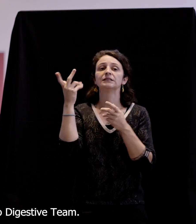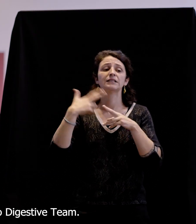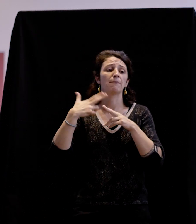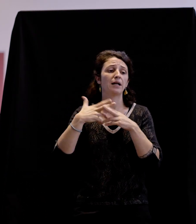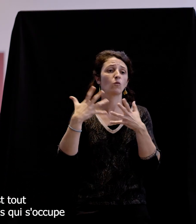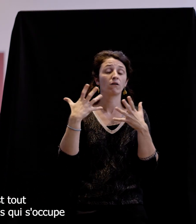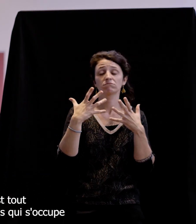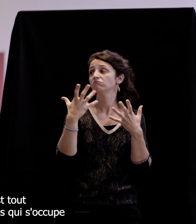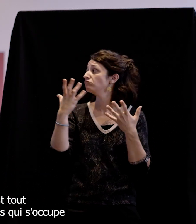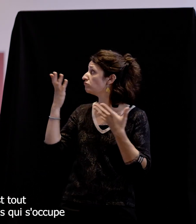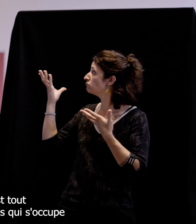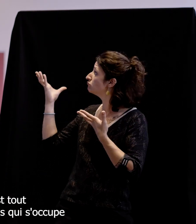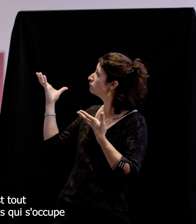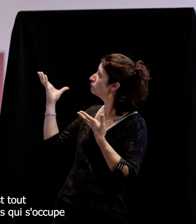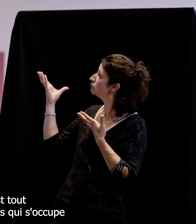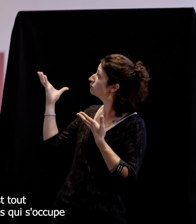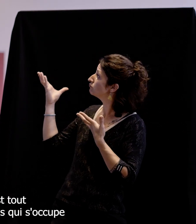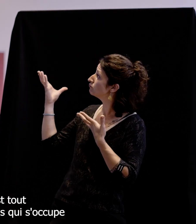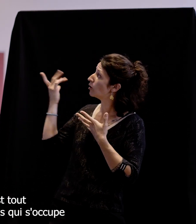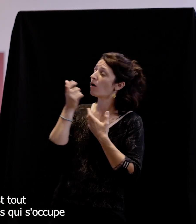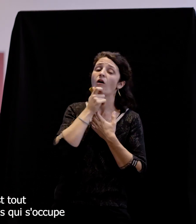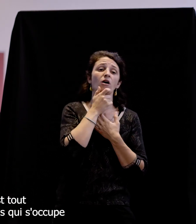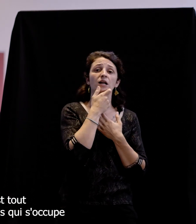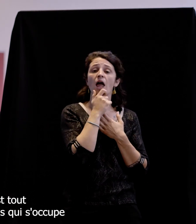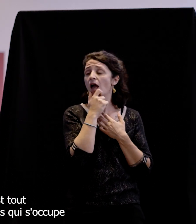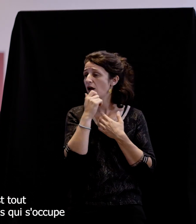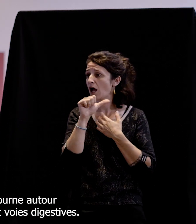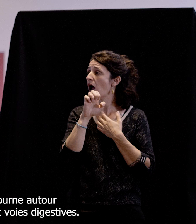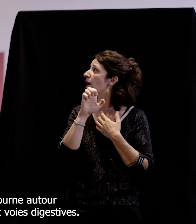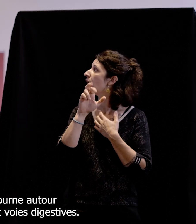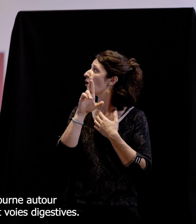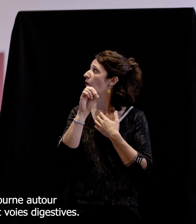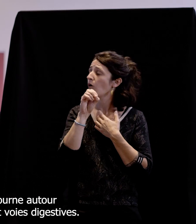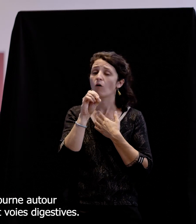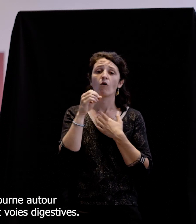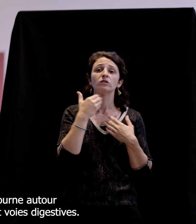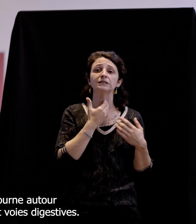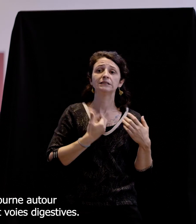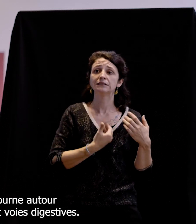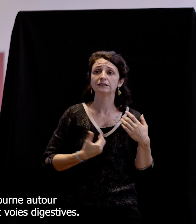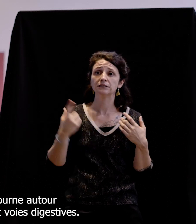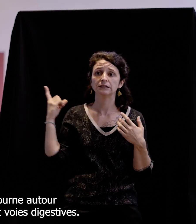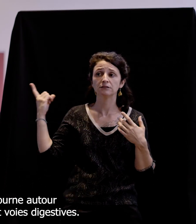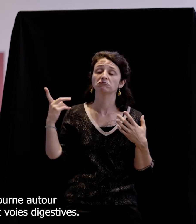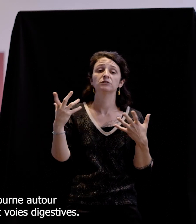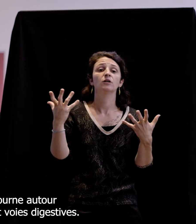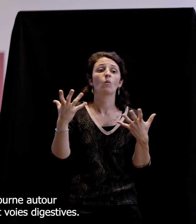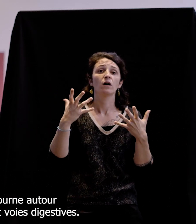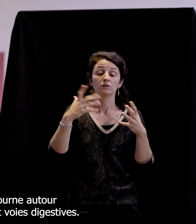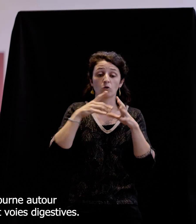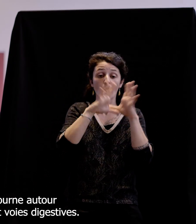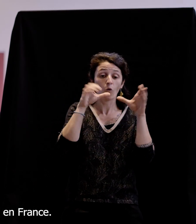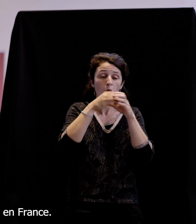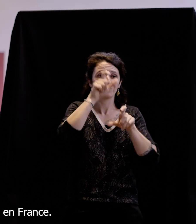l'aérodigestive team. Donc c'est tout un groupe de gens qui s'occupent de tout ce qui tourne autour de voies aériennes et